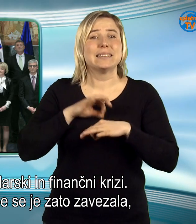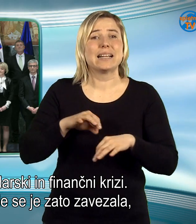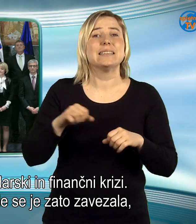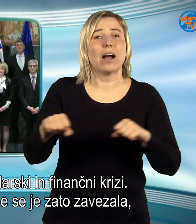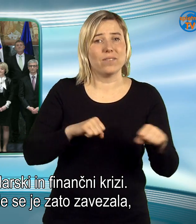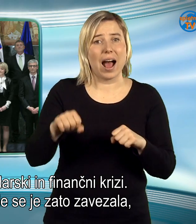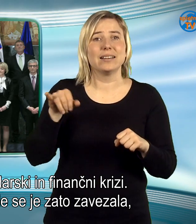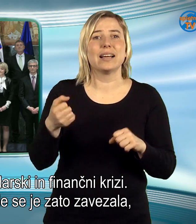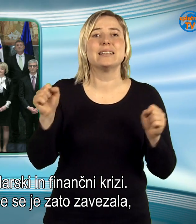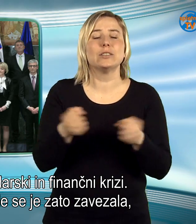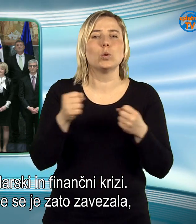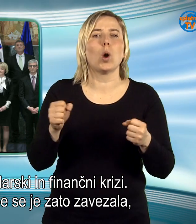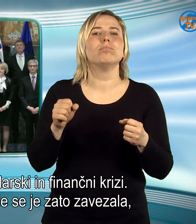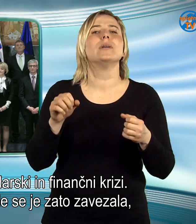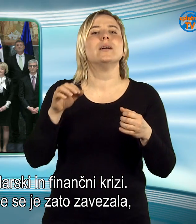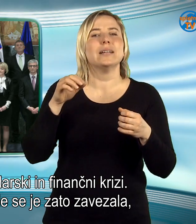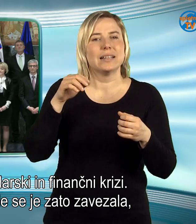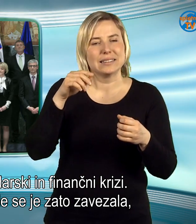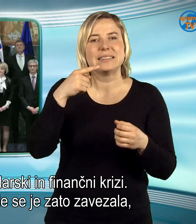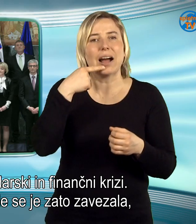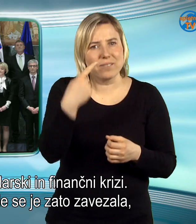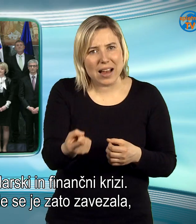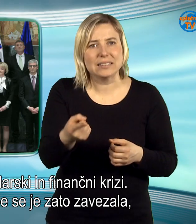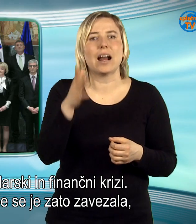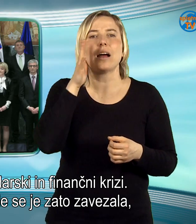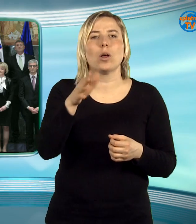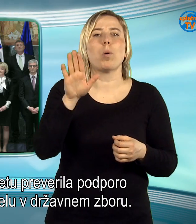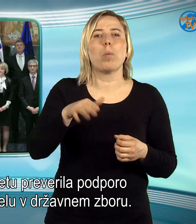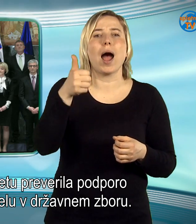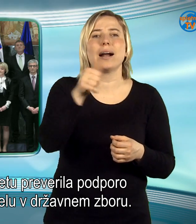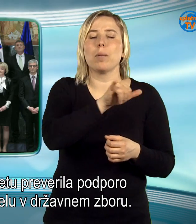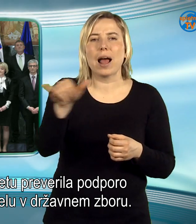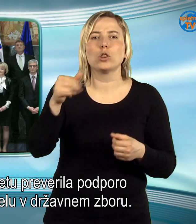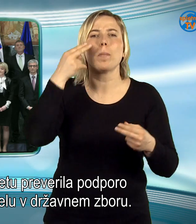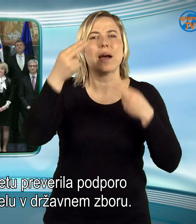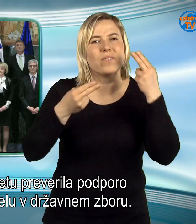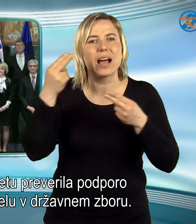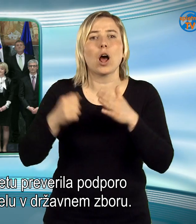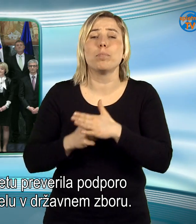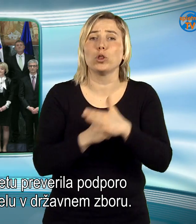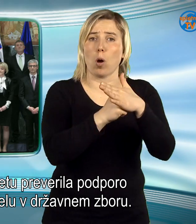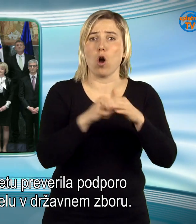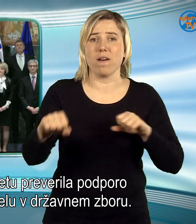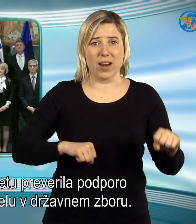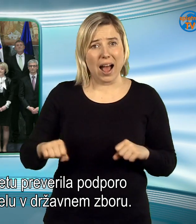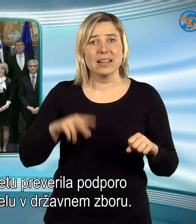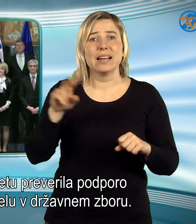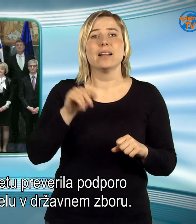Predsednica vlade se je zato zavzela, da bo po 1 letu preverila podporo vladi in njenem delu v državnem zboru.